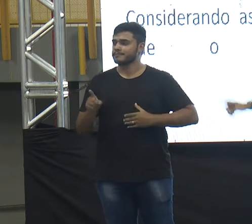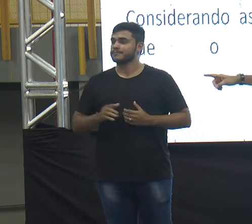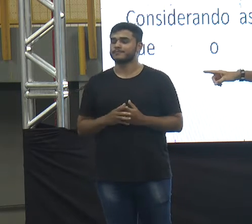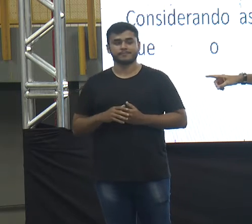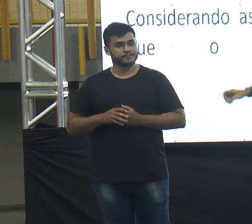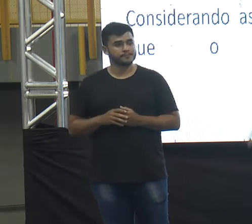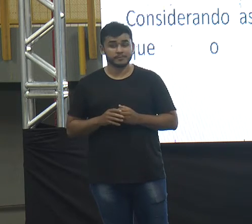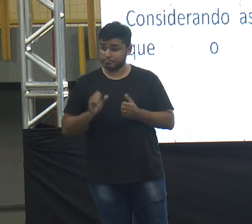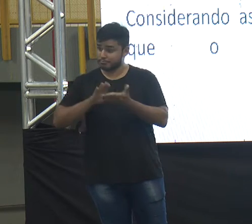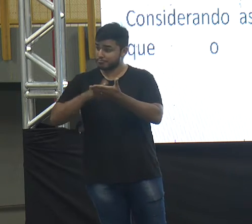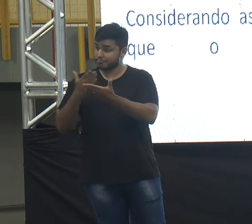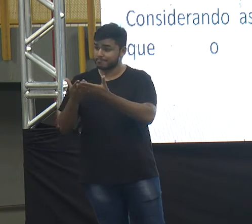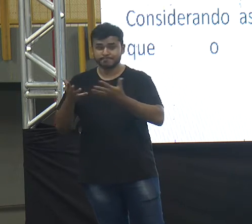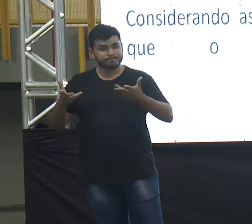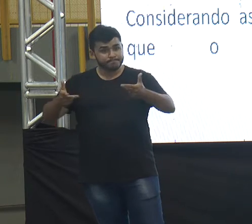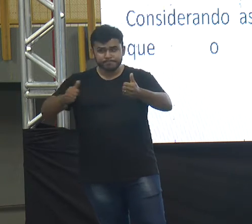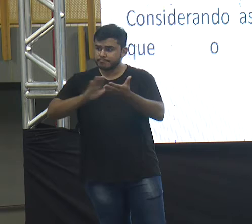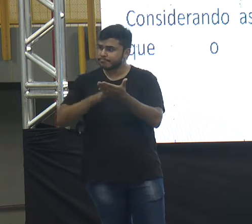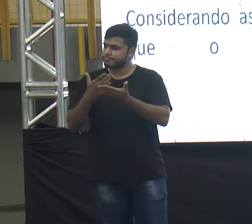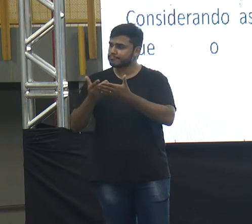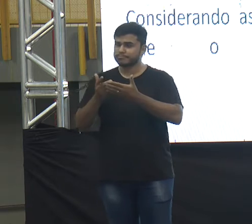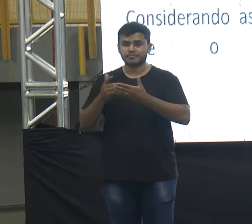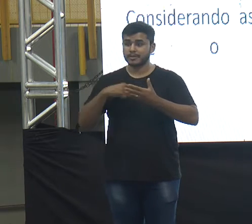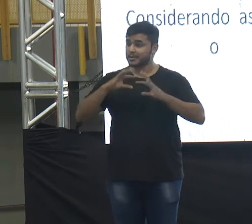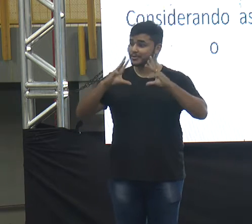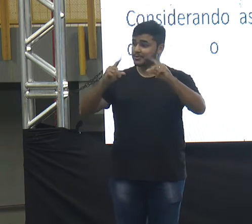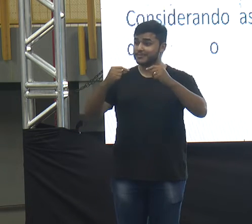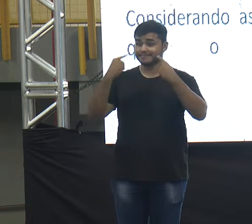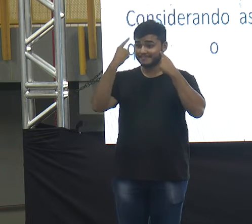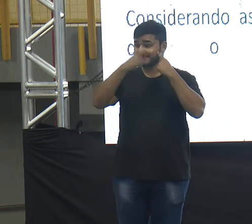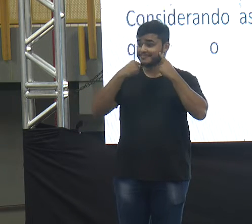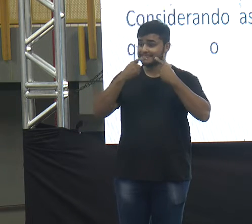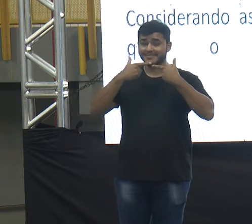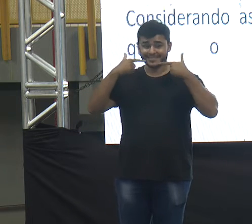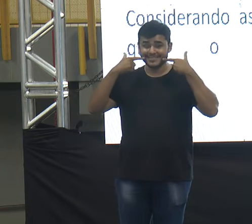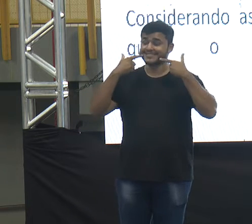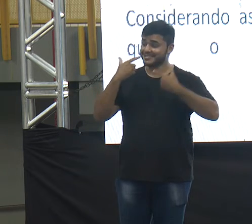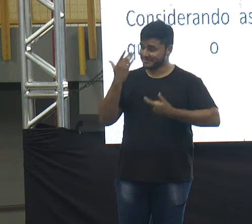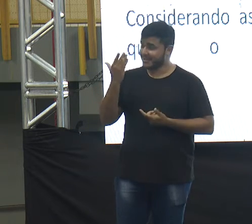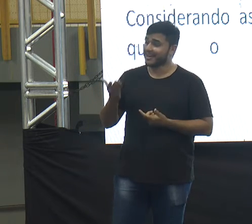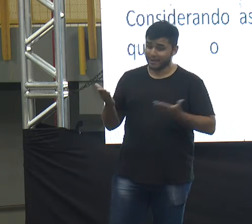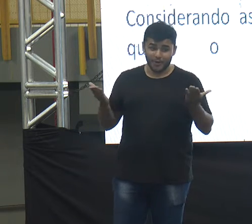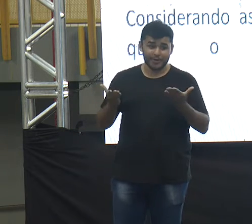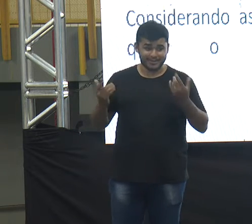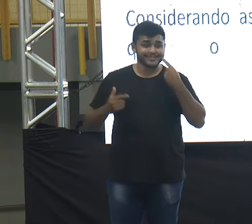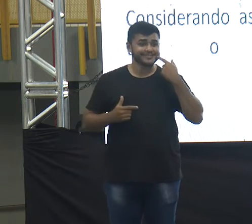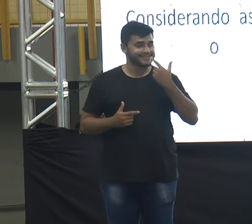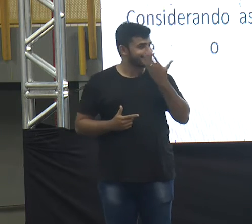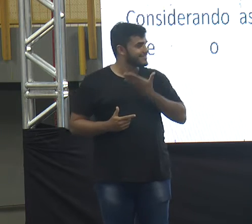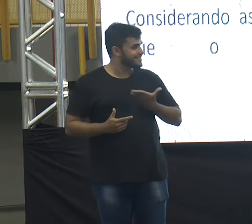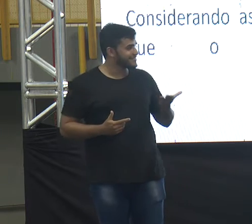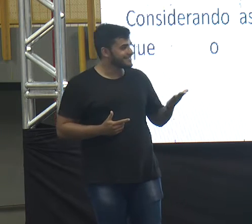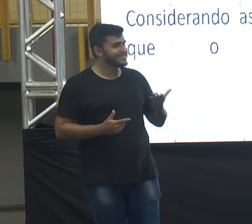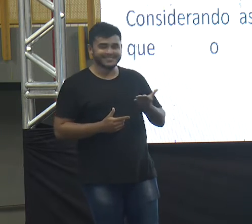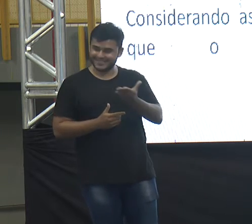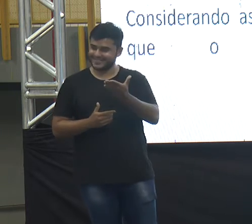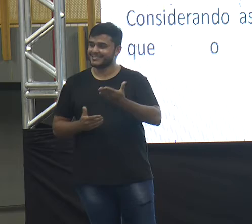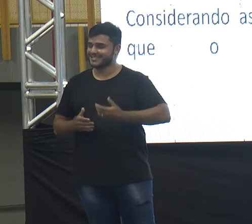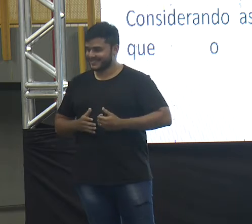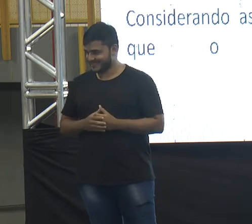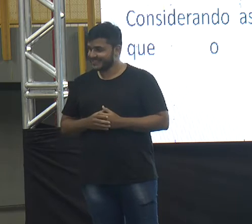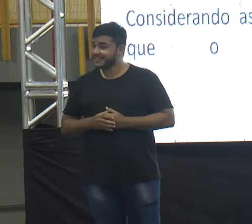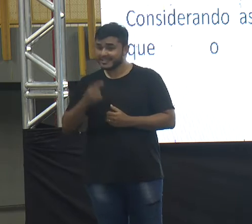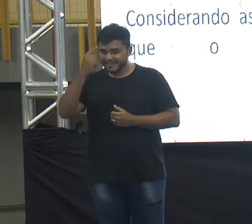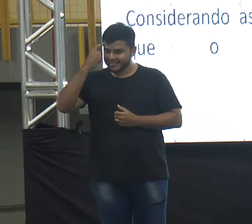Esse rapaz está traduzindo aqui com o maior prazer do mundo. Olha o sorriso no rosto dele. Ele está sorrindo? Tá. Sorria. Olha aí, ó, tá